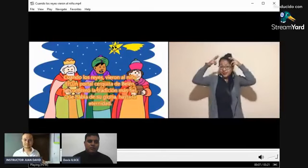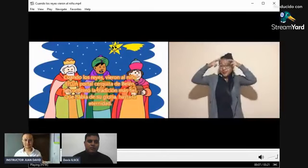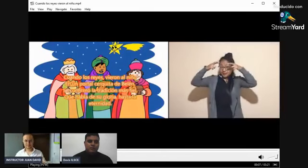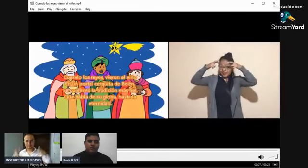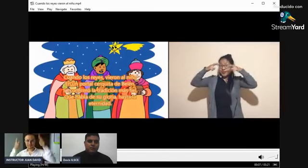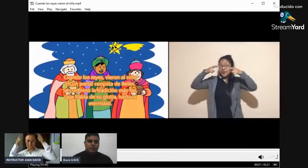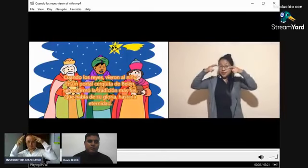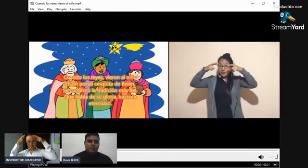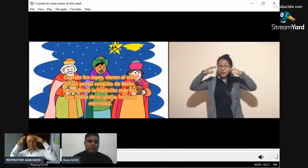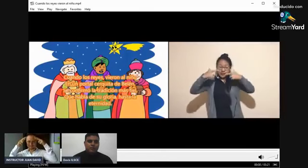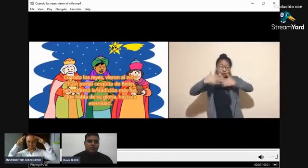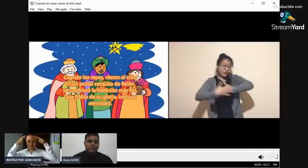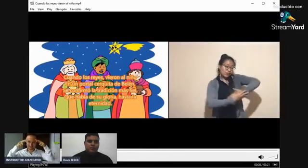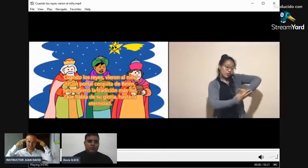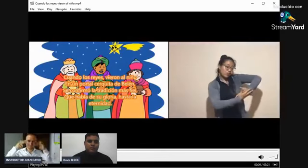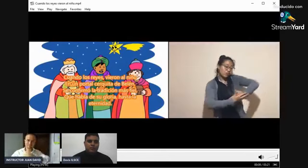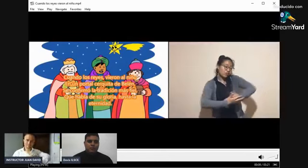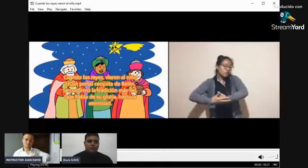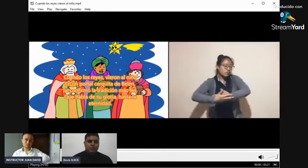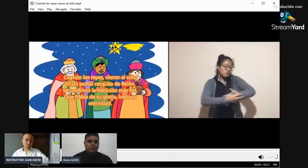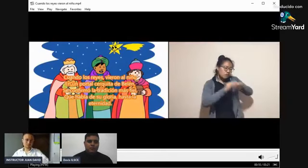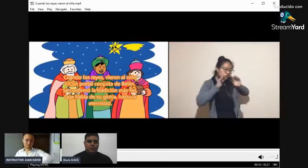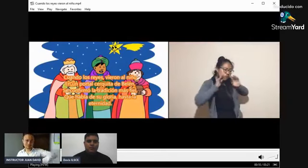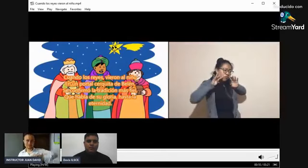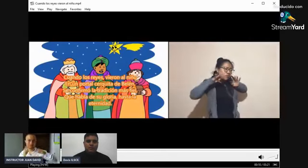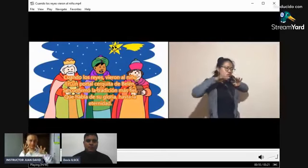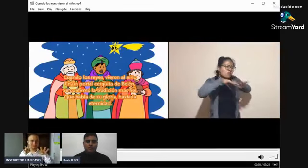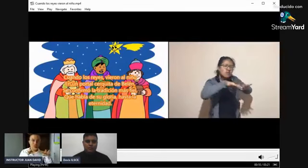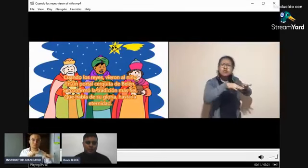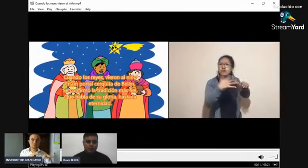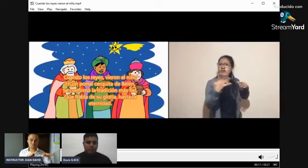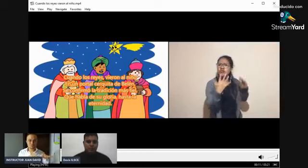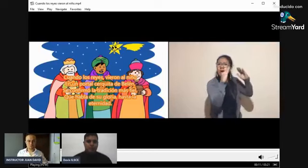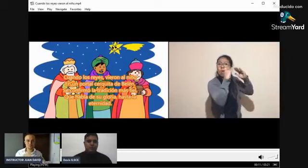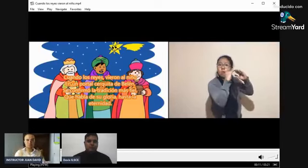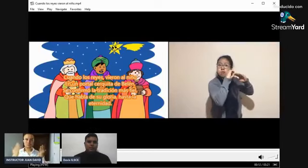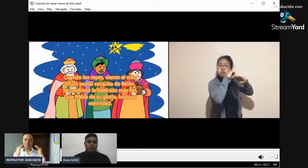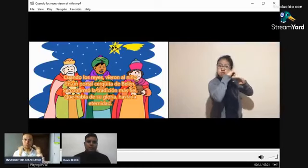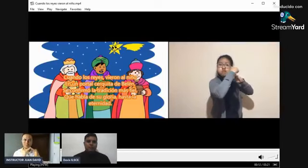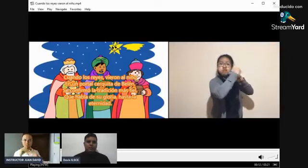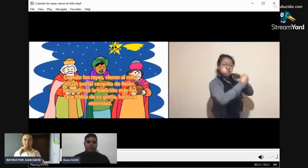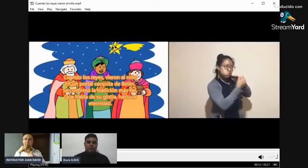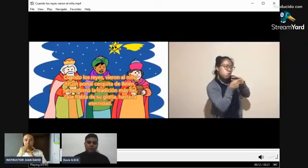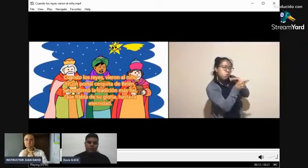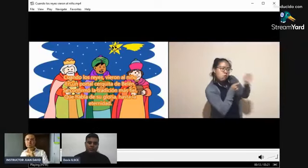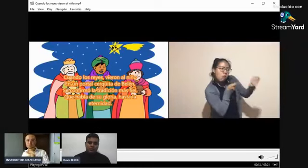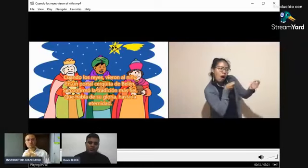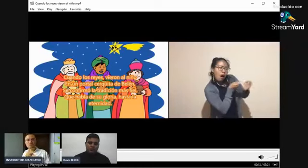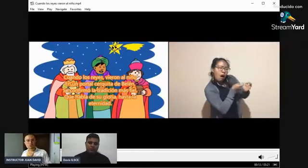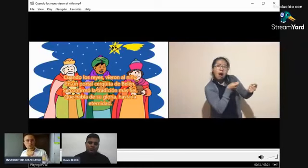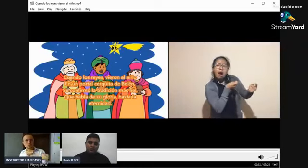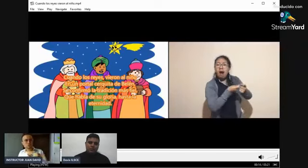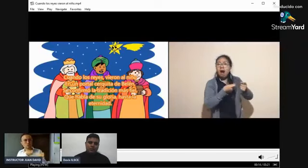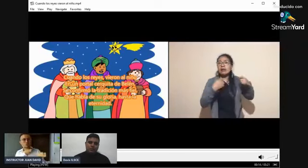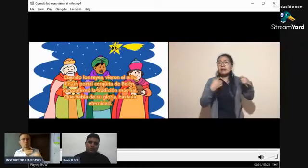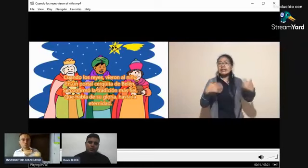Cuando las redes vieron al niño en un portal cerquita de Belén,